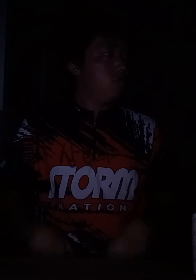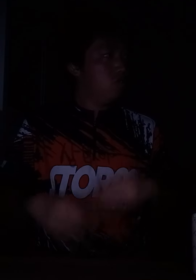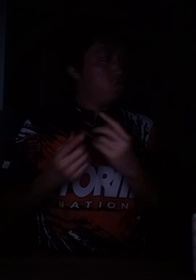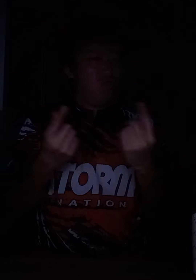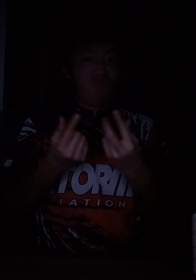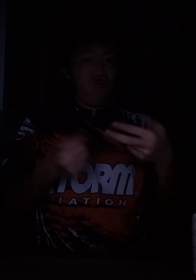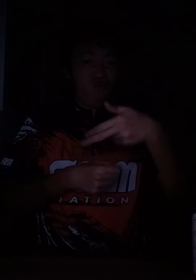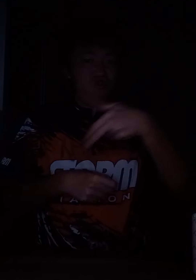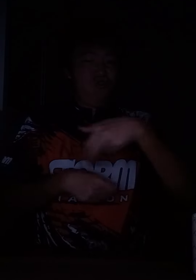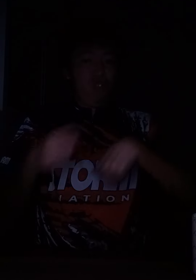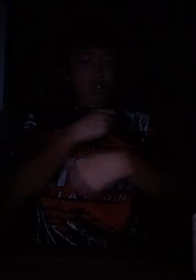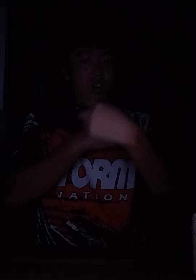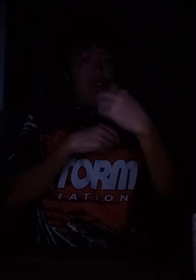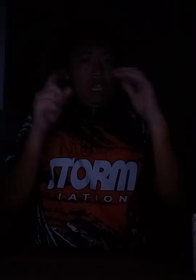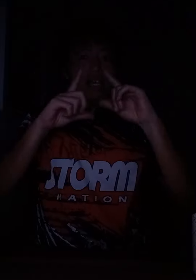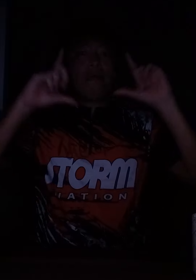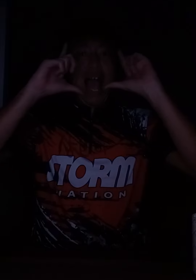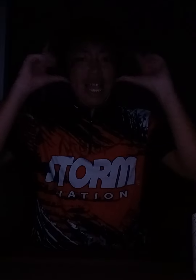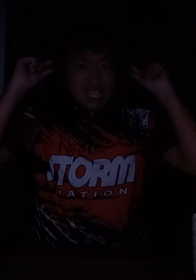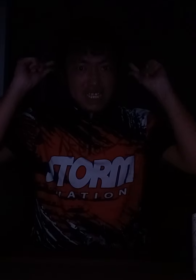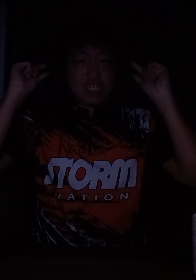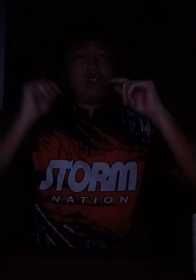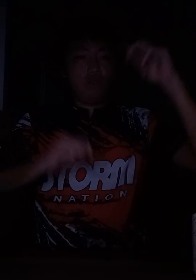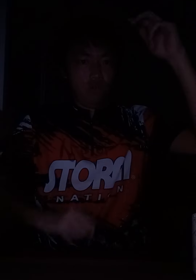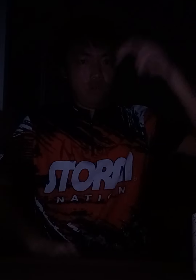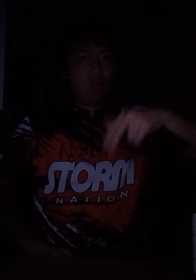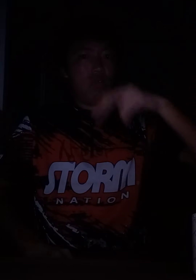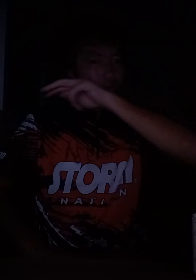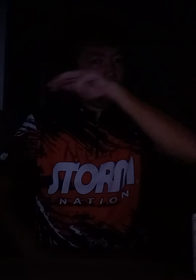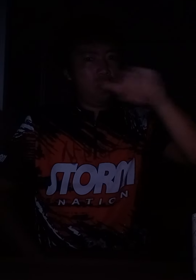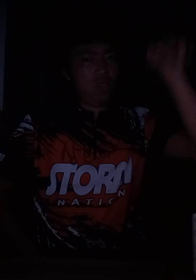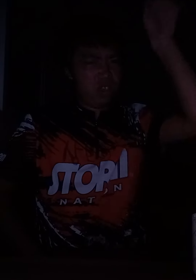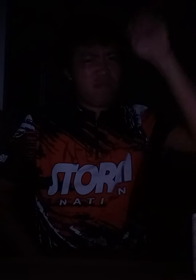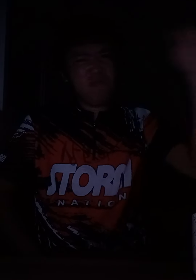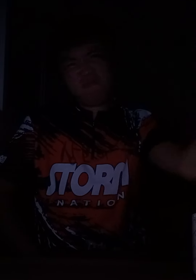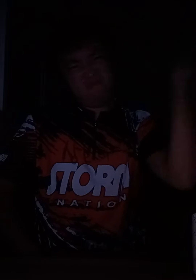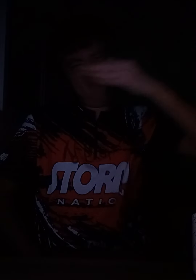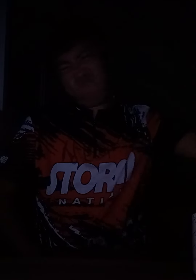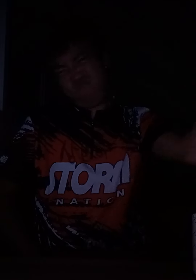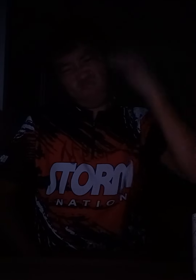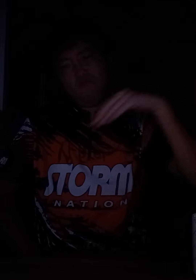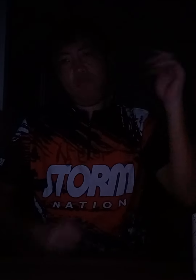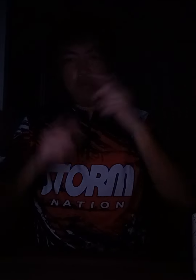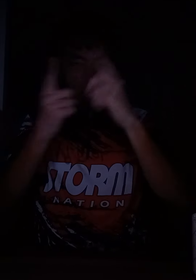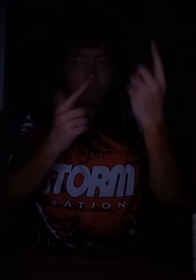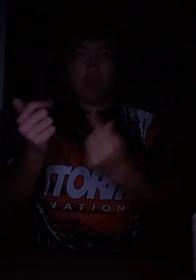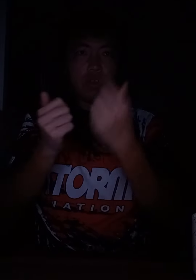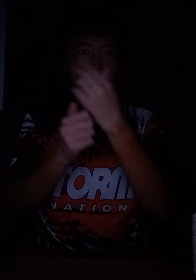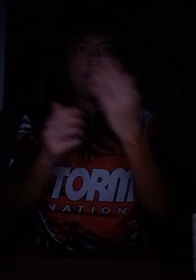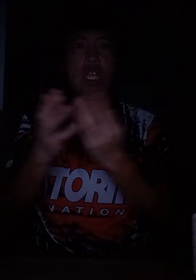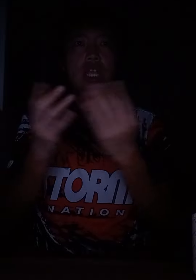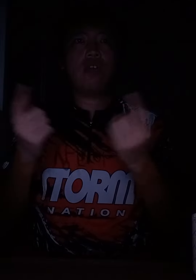출근길 서울 지하철에서 마스크 착용을 요구하는 승객들을 신발 등으로 폭행한 혐의로 붙잡힌 50대 남성에